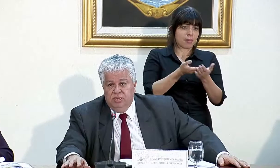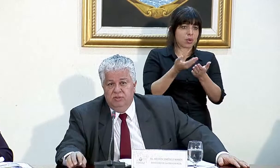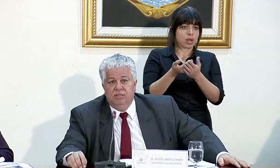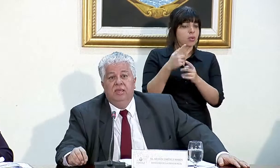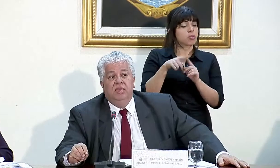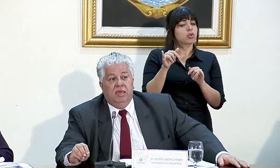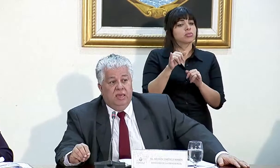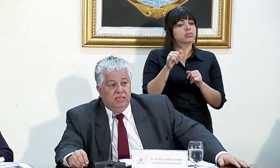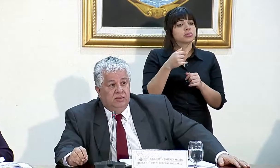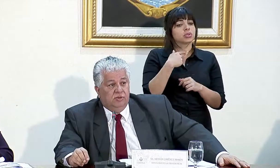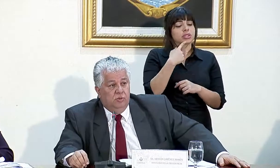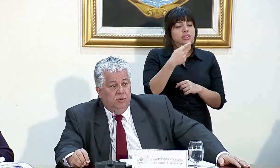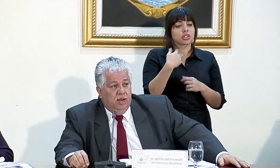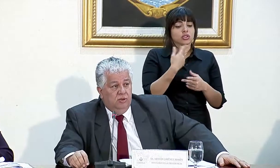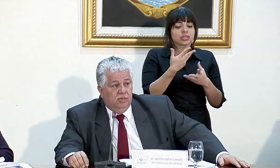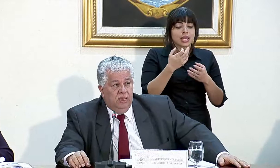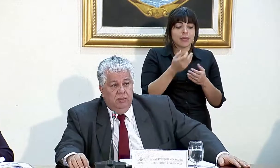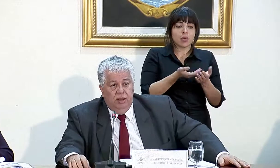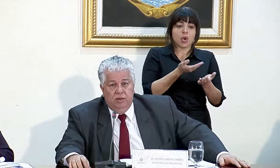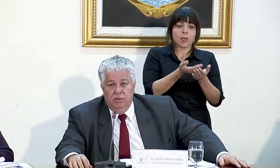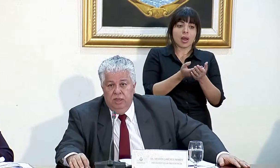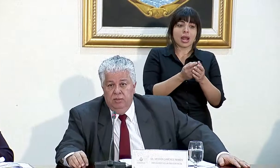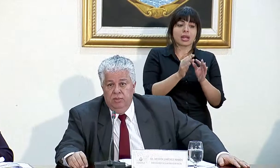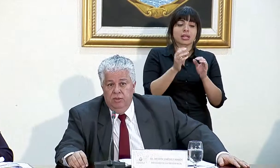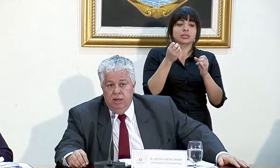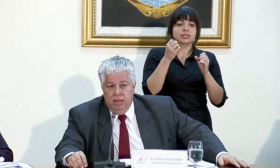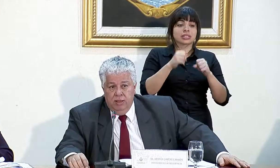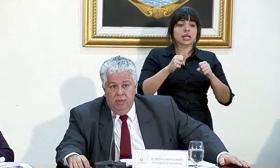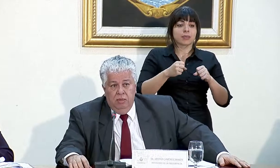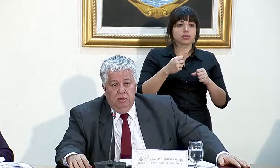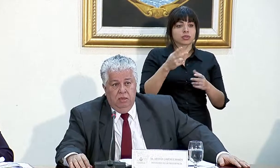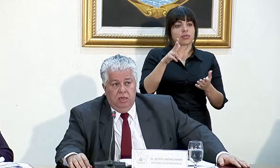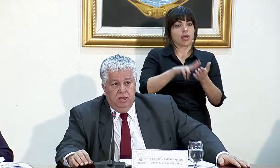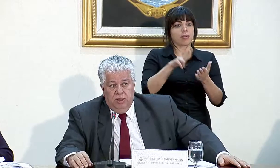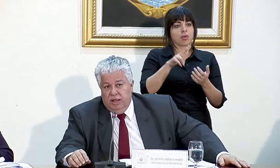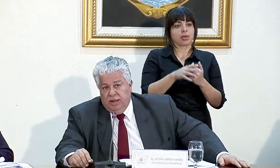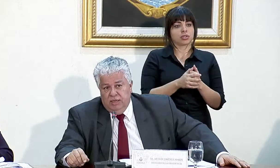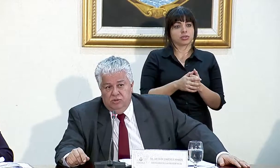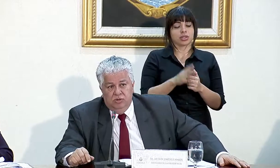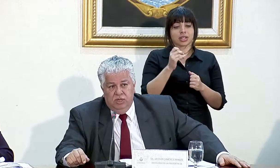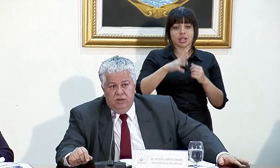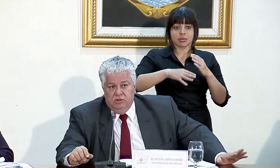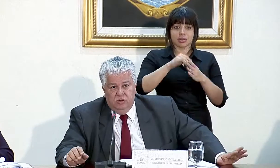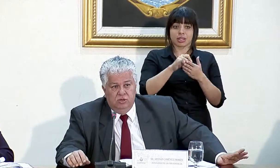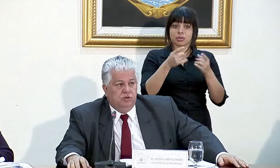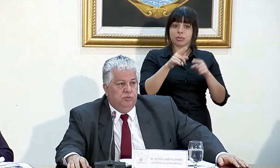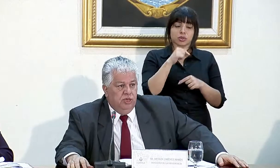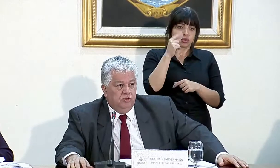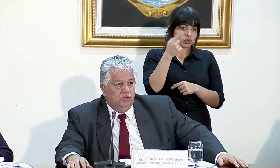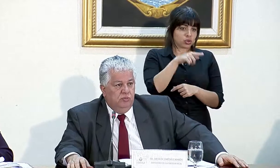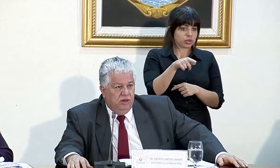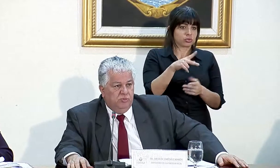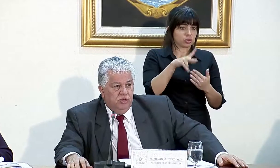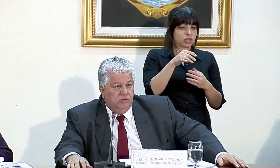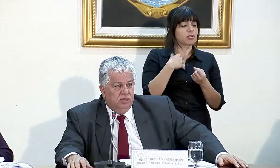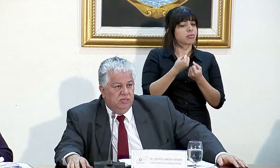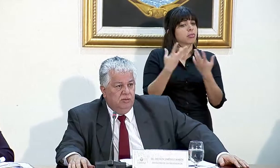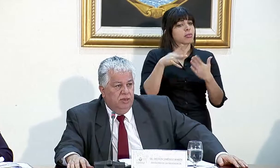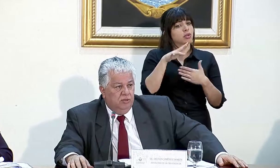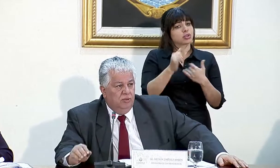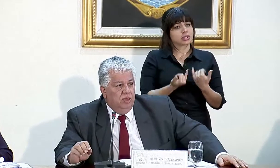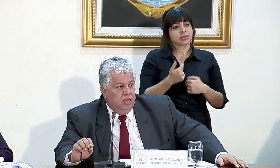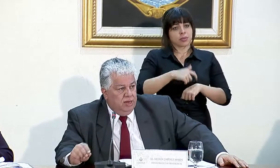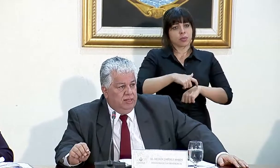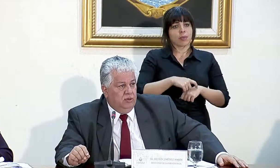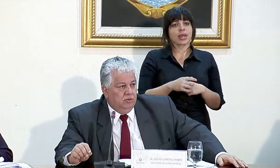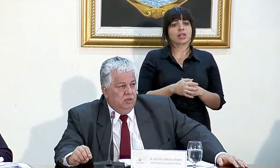seguimos insistiendo es que quisiéramos convocarlos en el marco de viabilidad. Y quiero agregar que esto sucede no solo con estos proyectos, con varios proyectos que en este